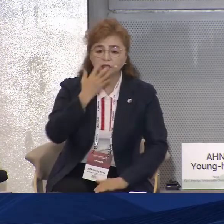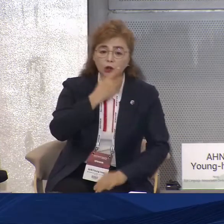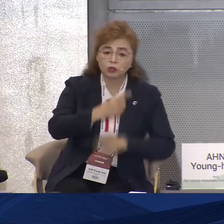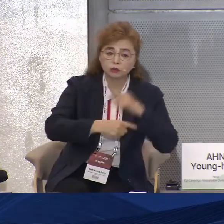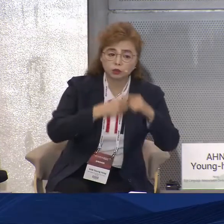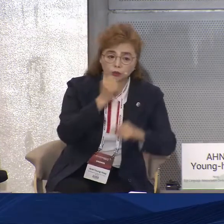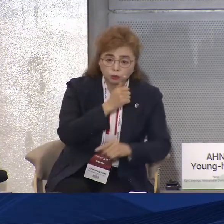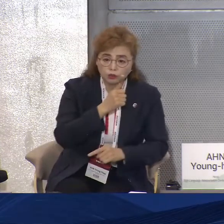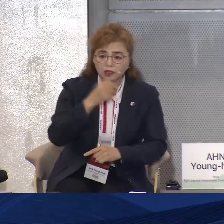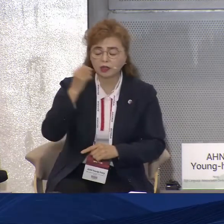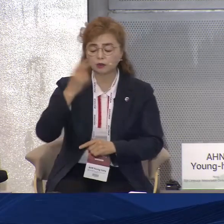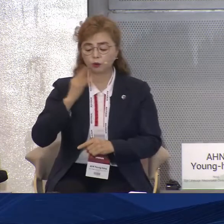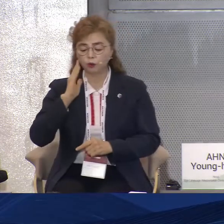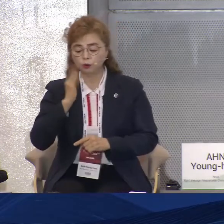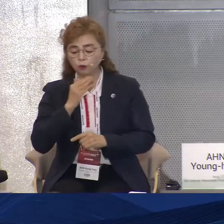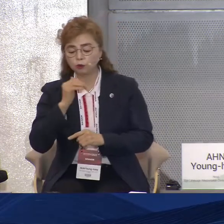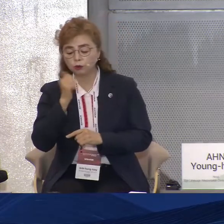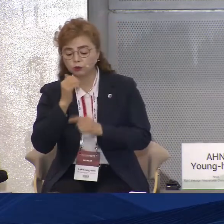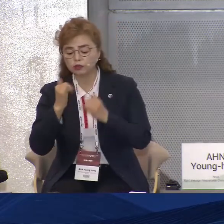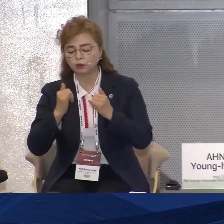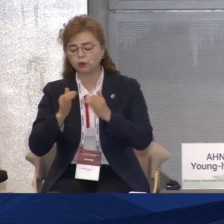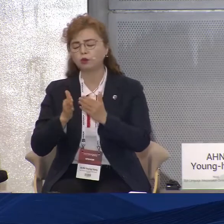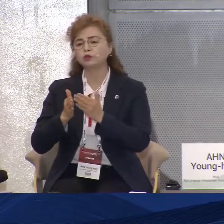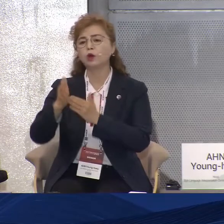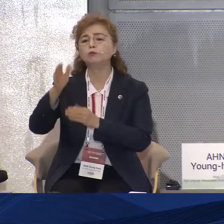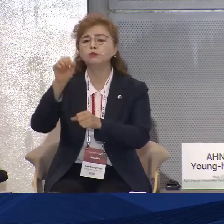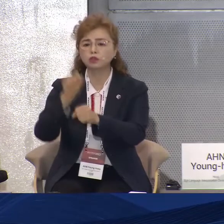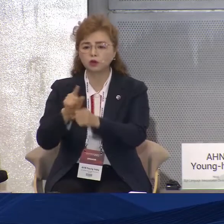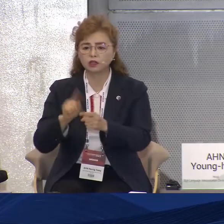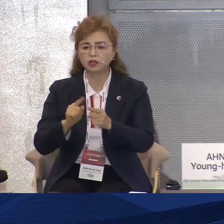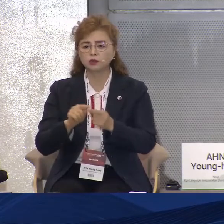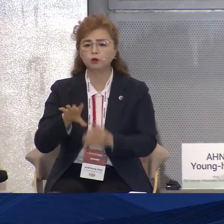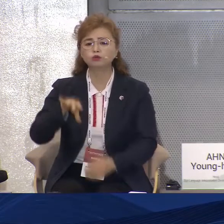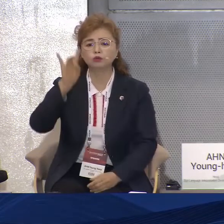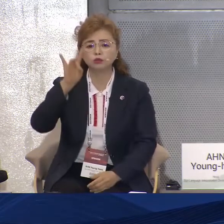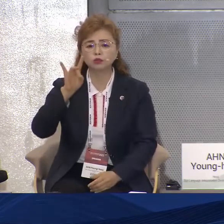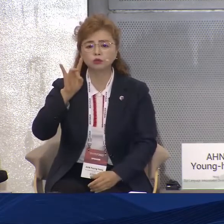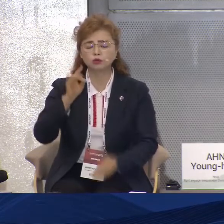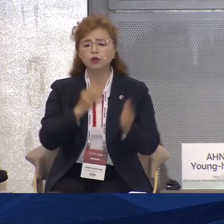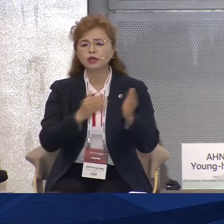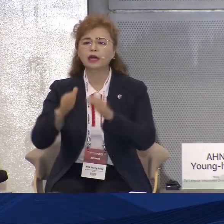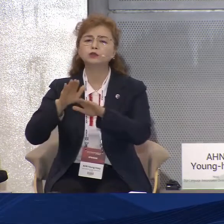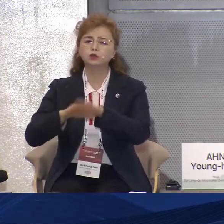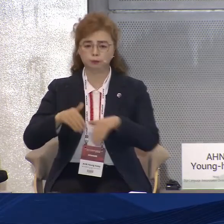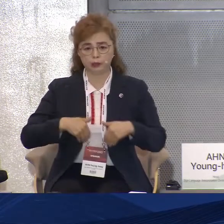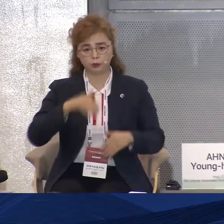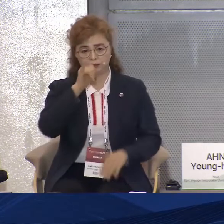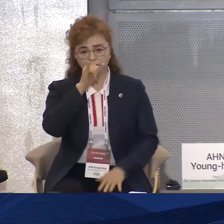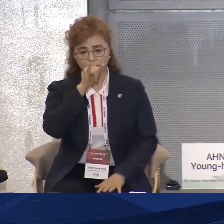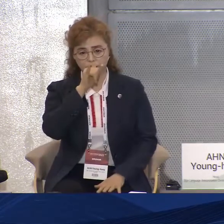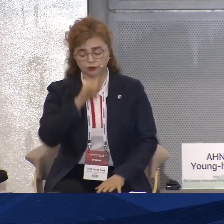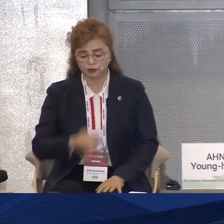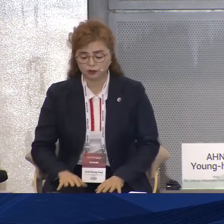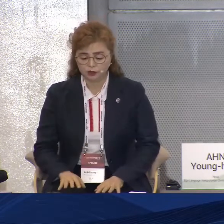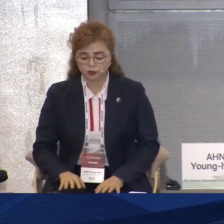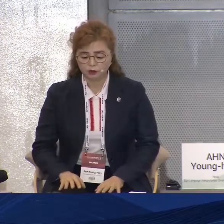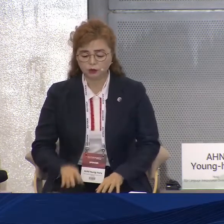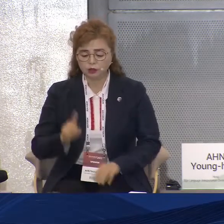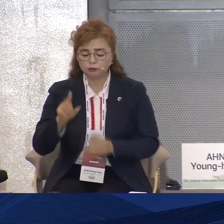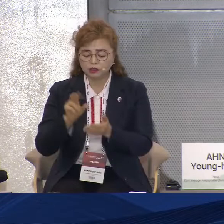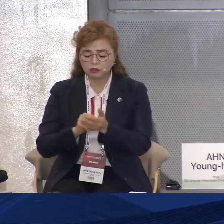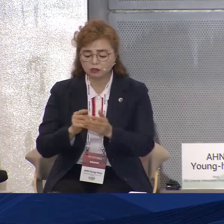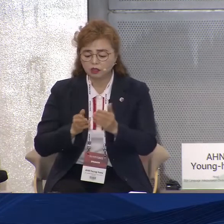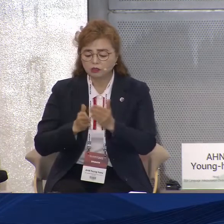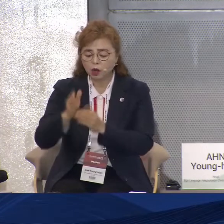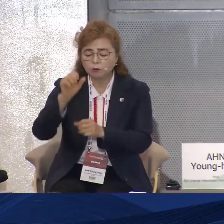위해서는 청인 수어 통역사 또 농통역사도 전문성에 대해서 우선적으로 갖춰둘 필요가 있어.